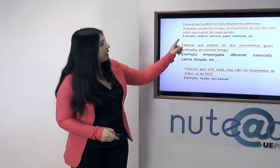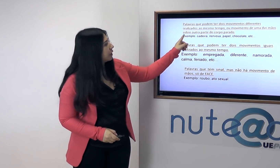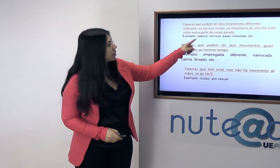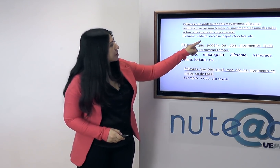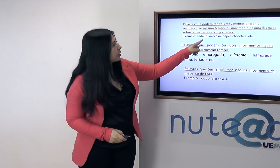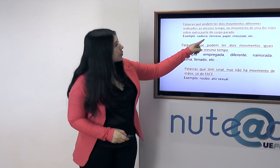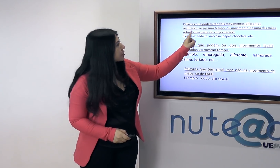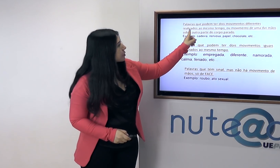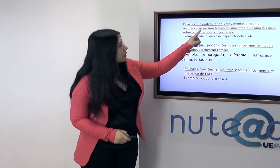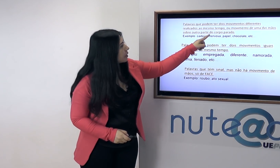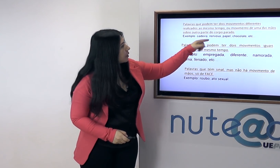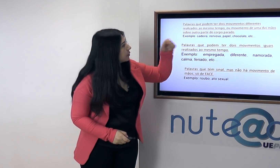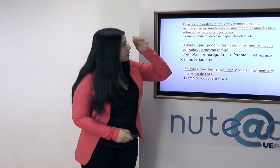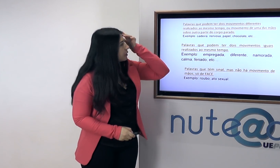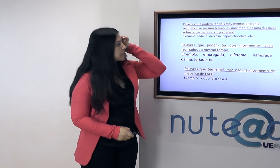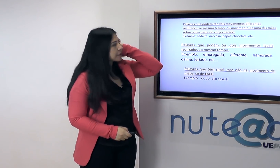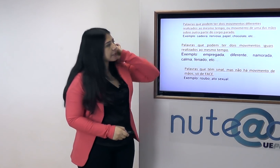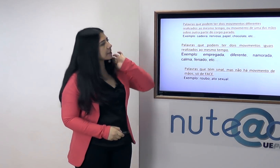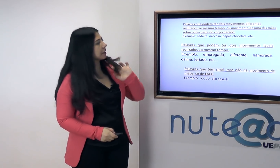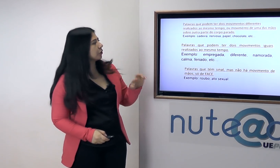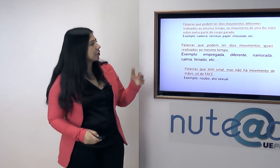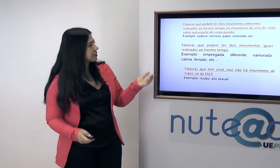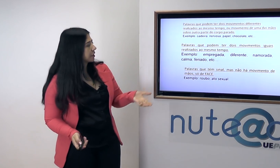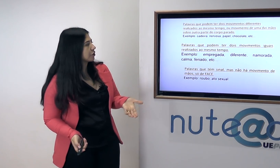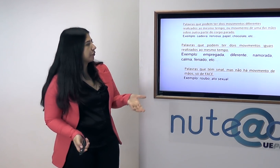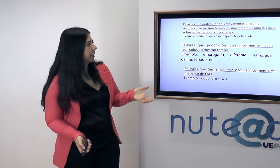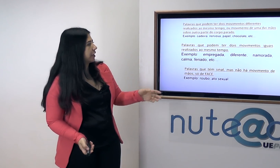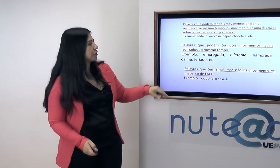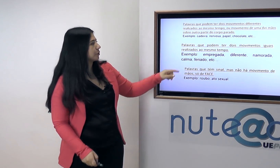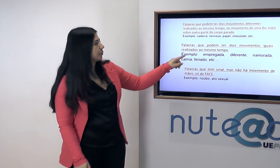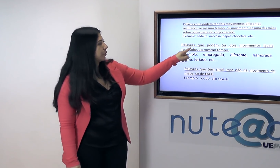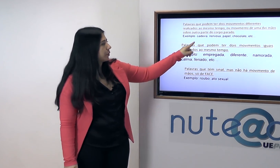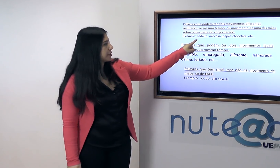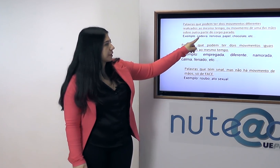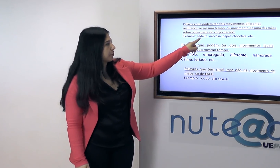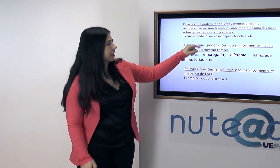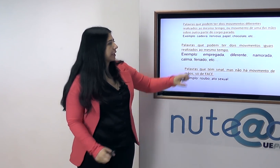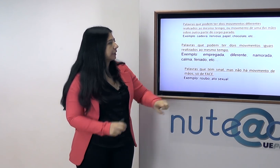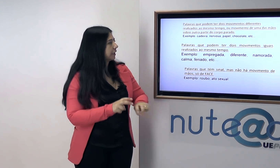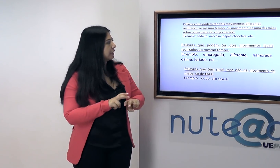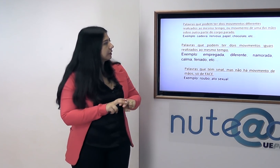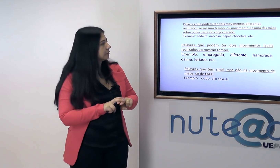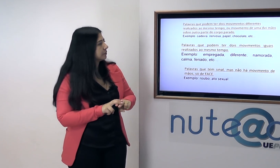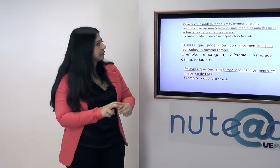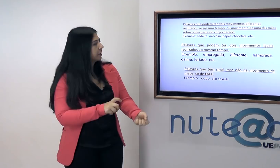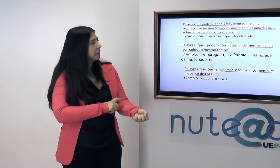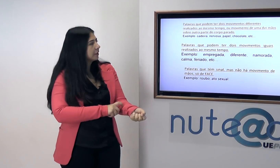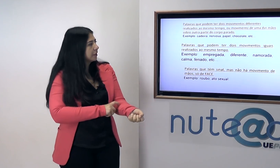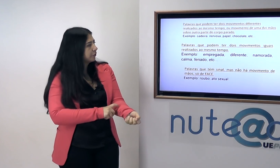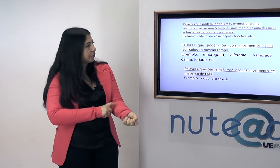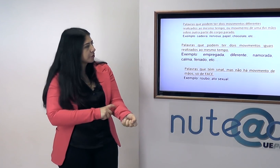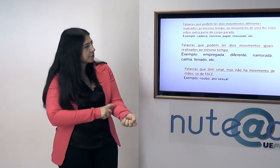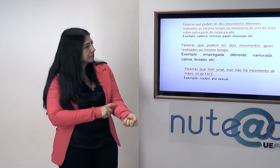Aí nós temos sinais que têm 2 sinais diferentes. Por exemplo, a cadeira, nervoso,